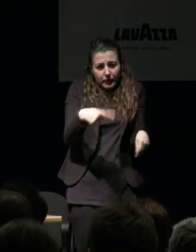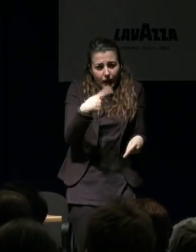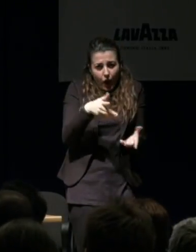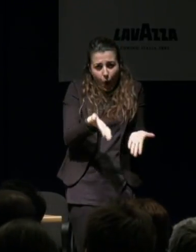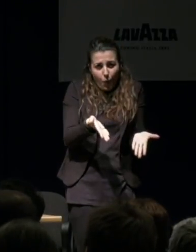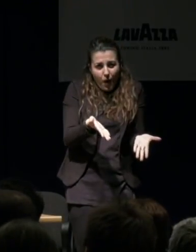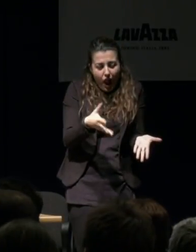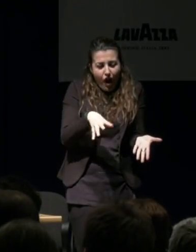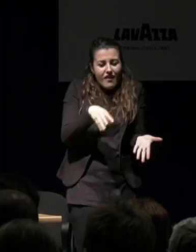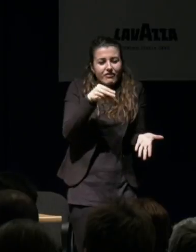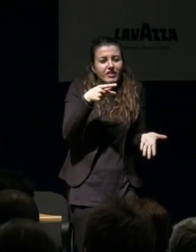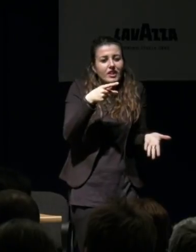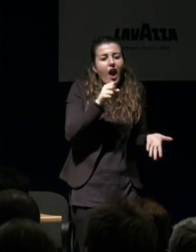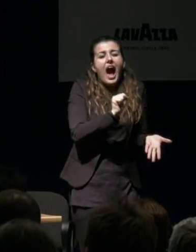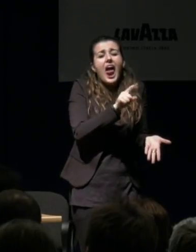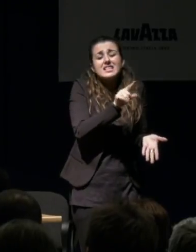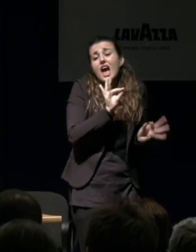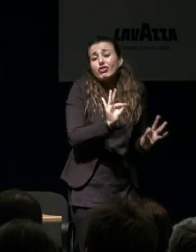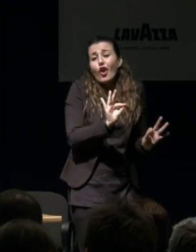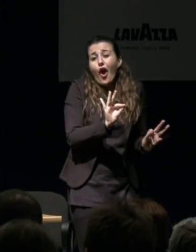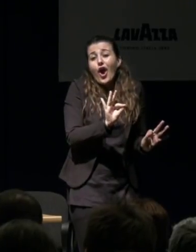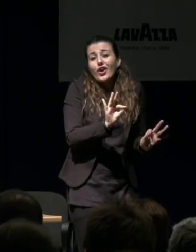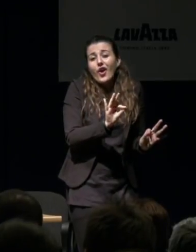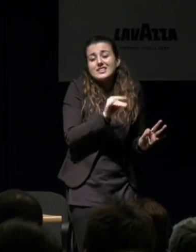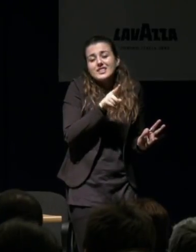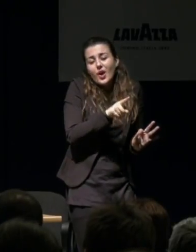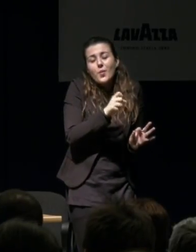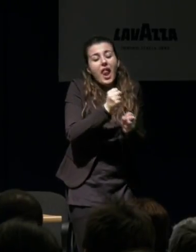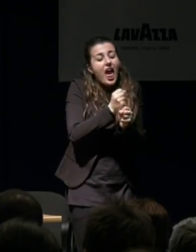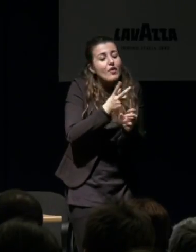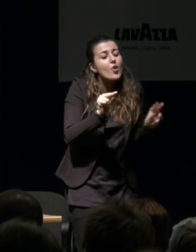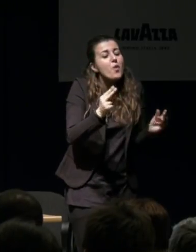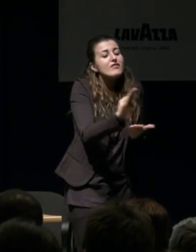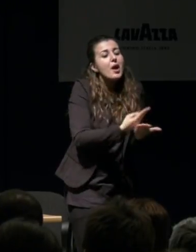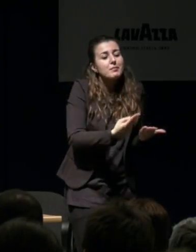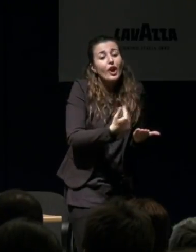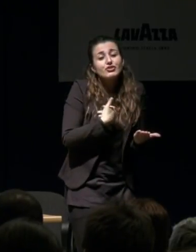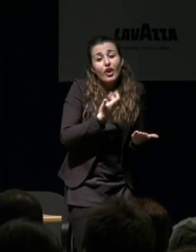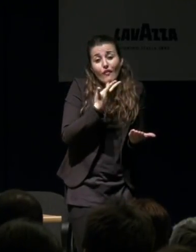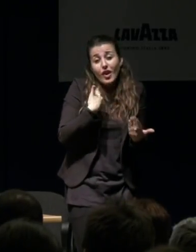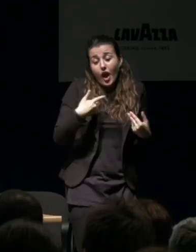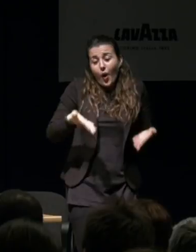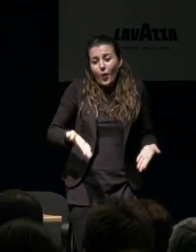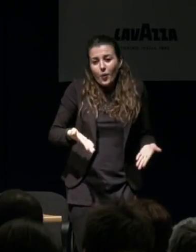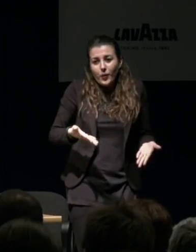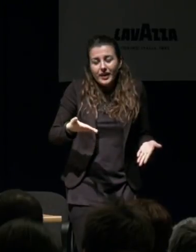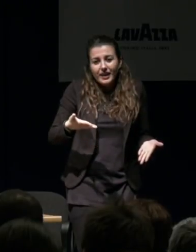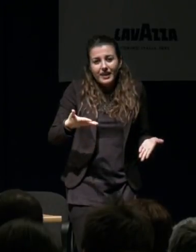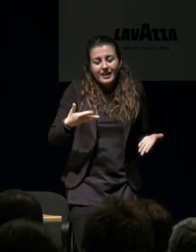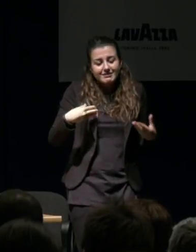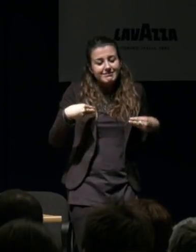come partiva alessandro quando lavorava un nuovo progetto di essere qui oggi con tutte le persone presenti